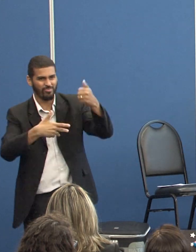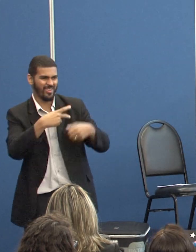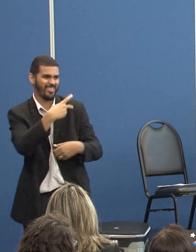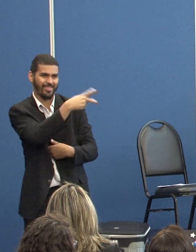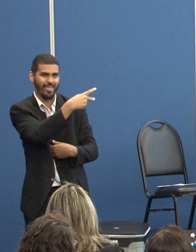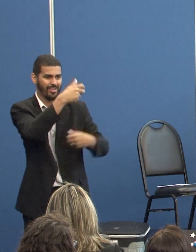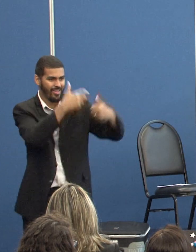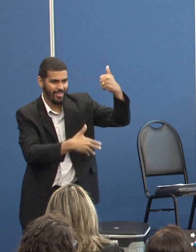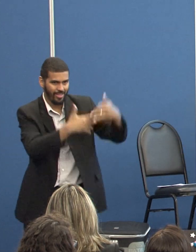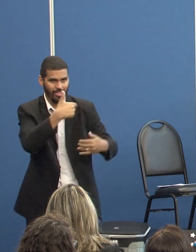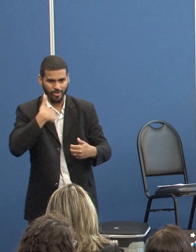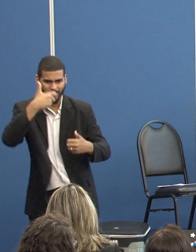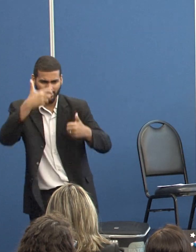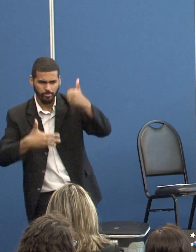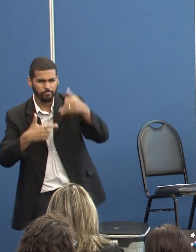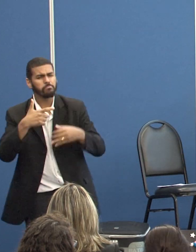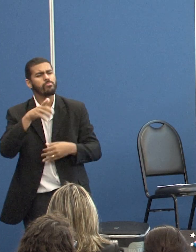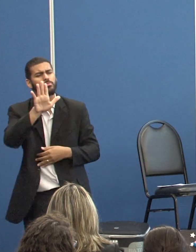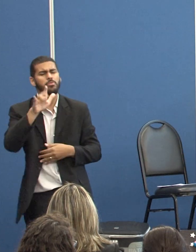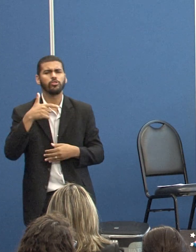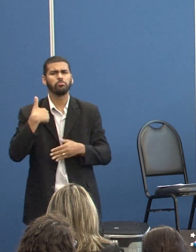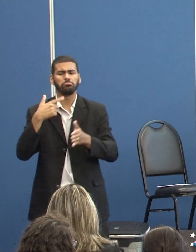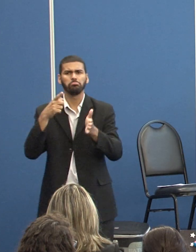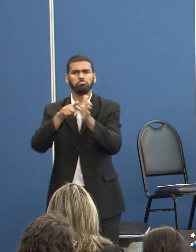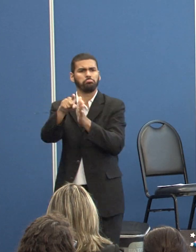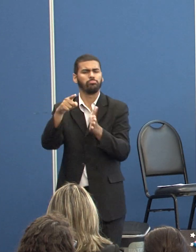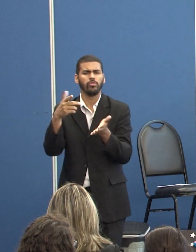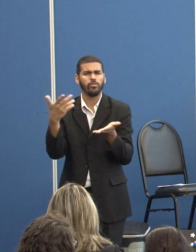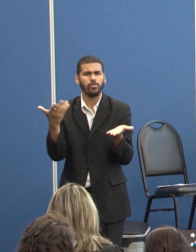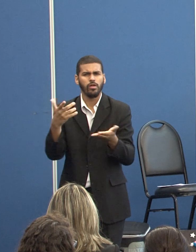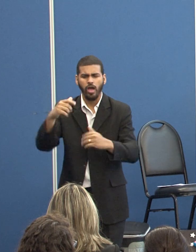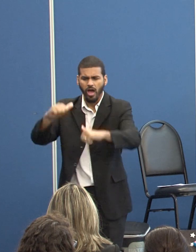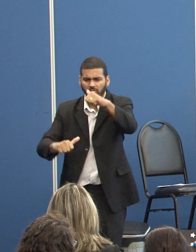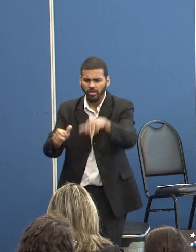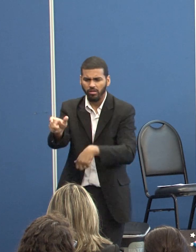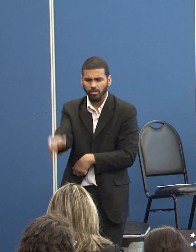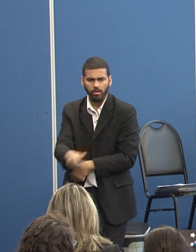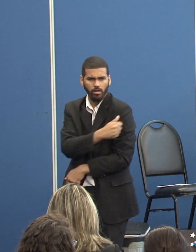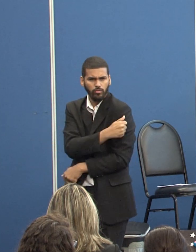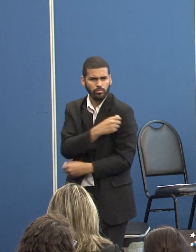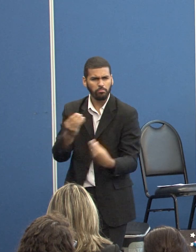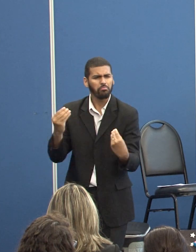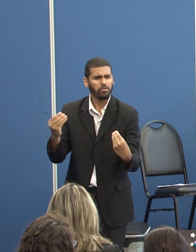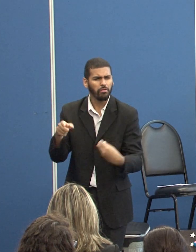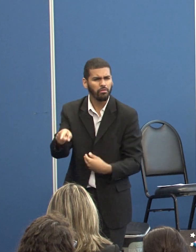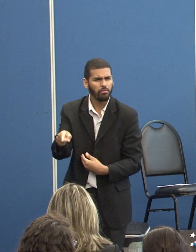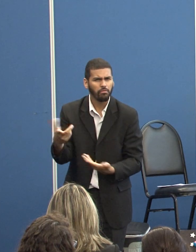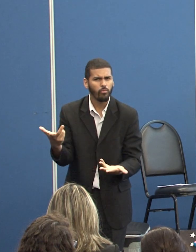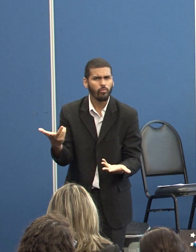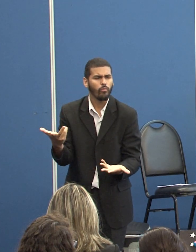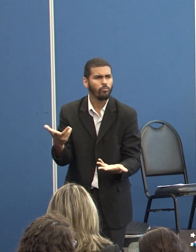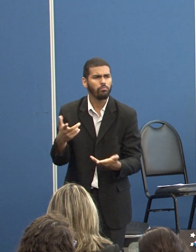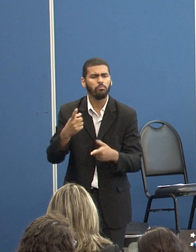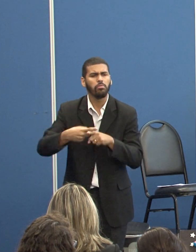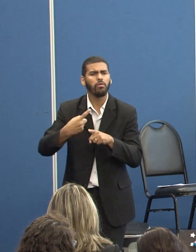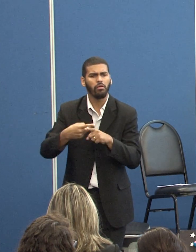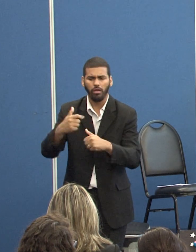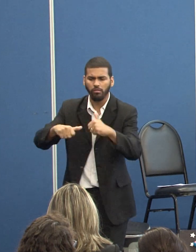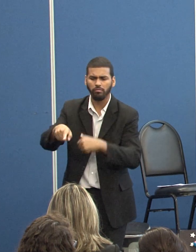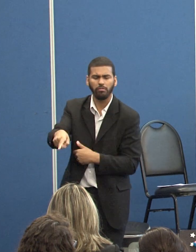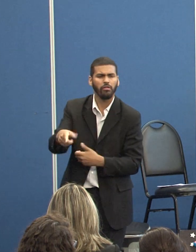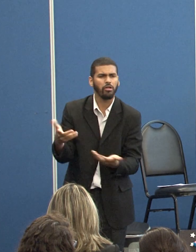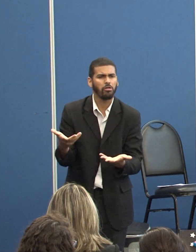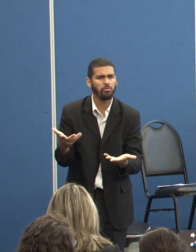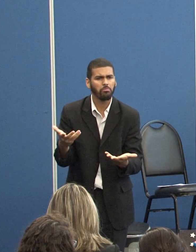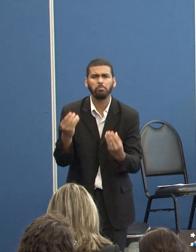coloco para vocês, qual é o sentido do ato de avaliar um educando? Para que eu avalio um educando?